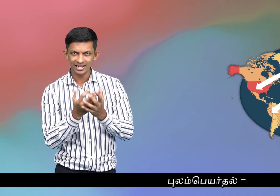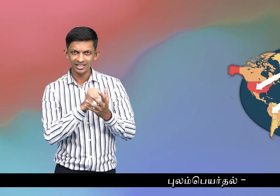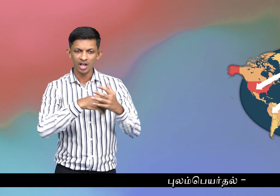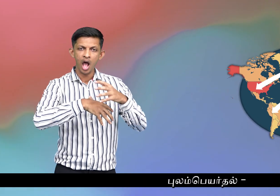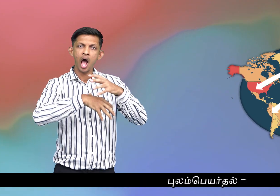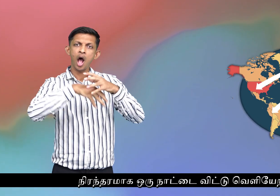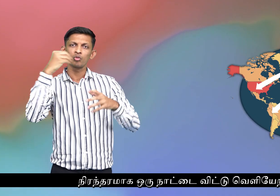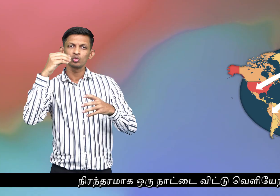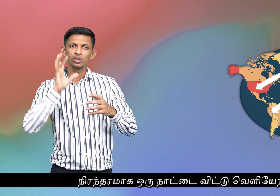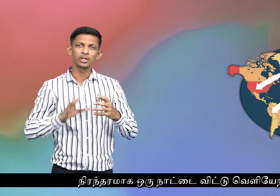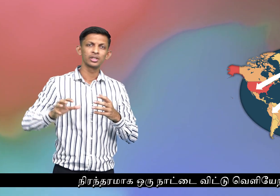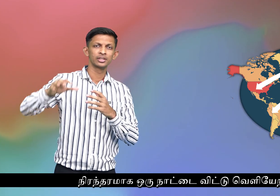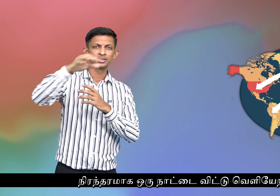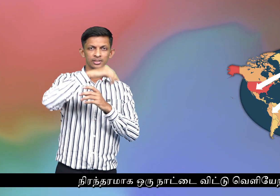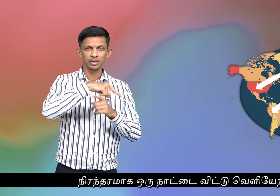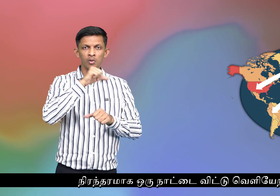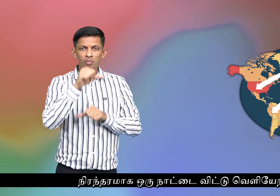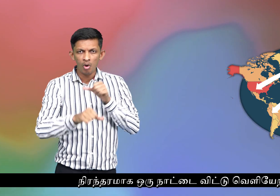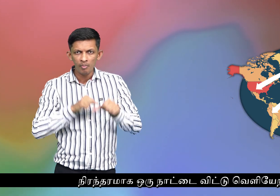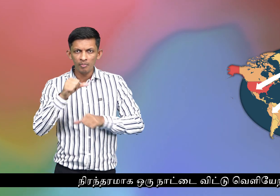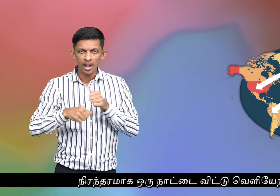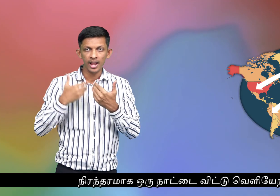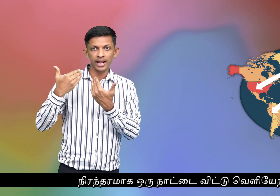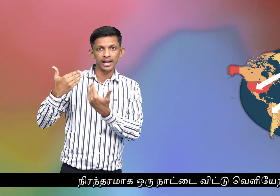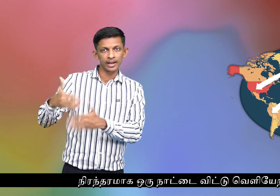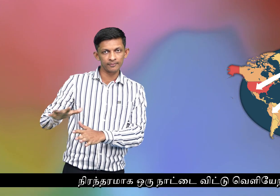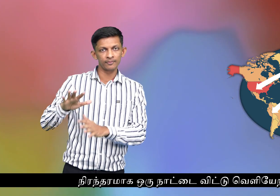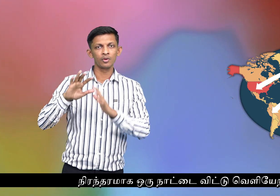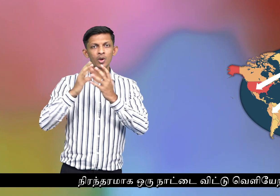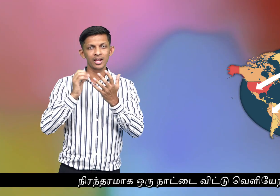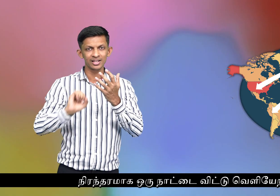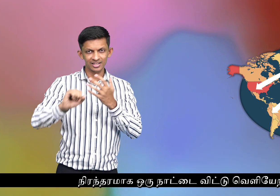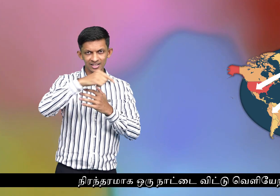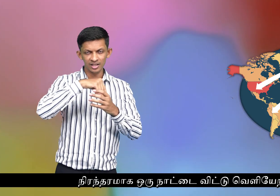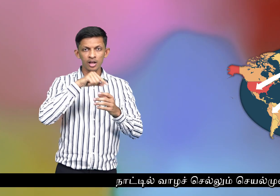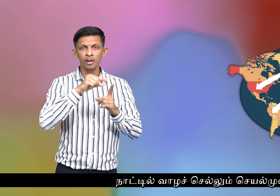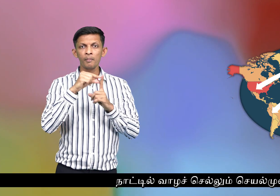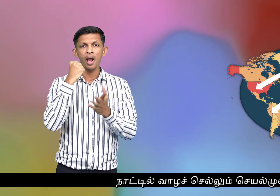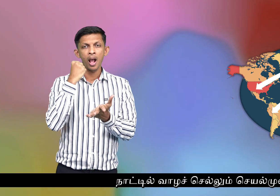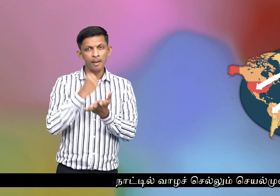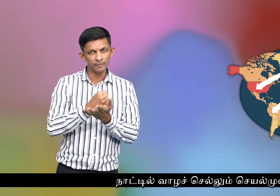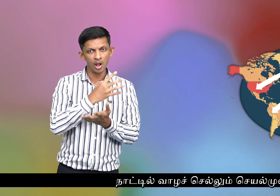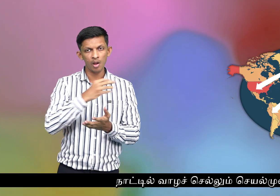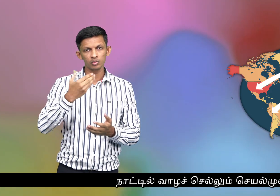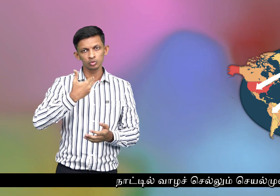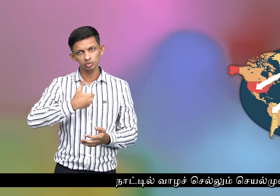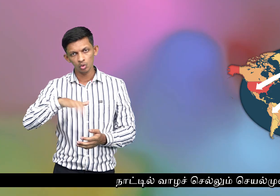புலம்பெயர்தல் நிரந்தரமாக ஒரு நாட்டை விட்டு வெளியேறி மற்றொரு நாட்டில் வாழச் செல்லும்